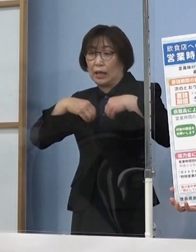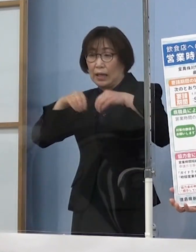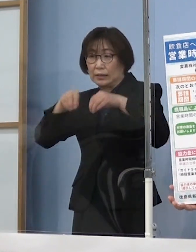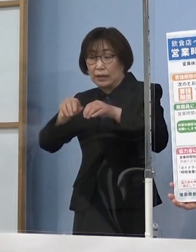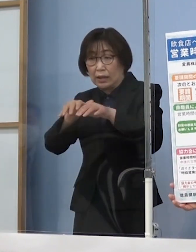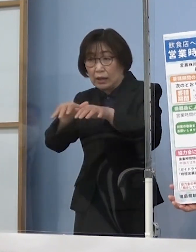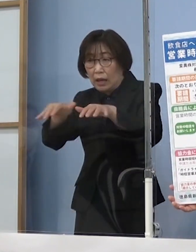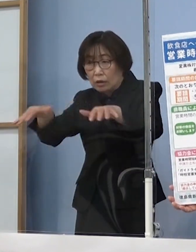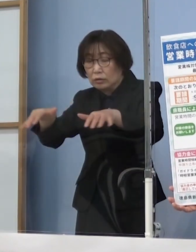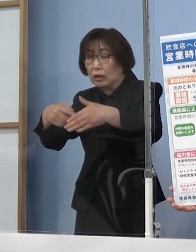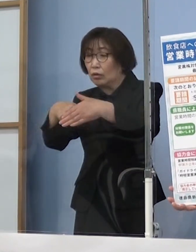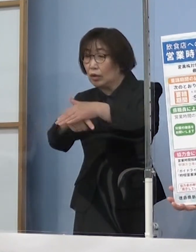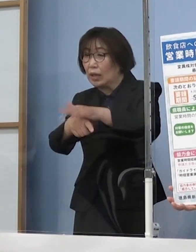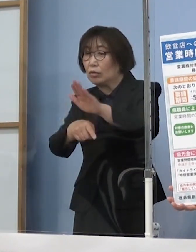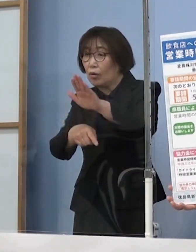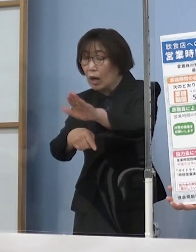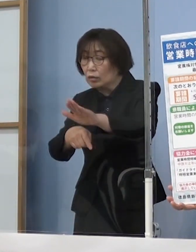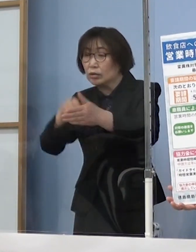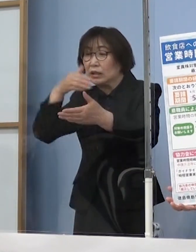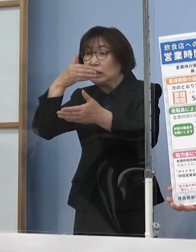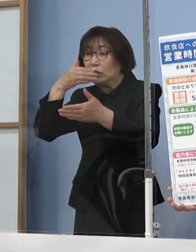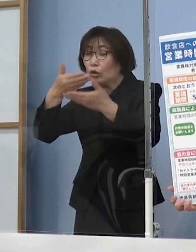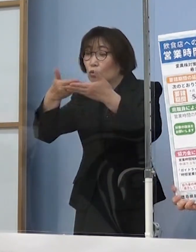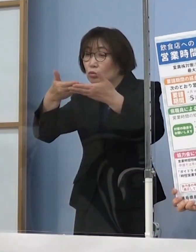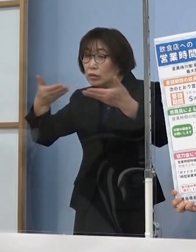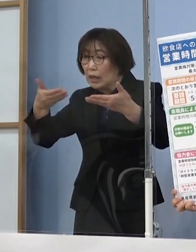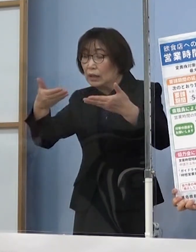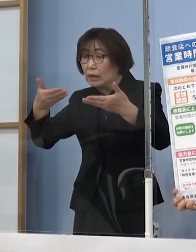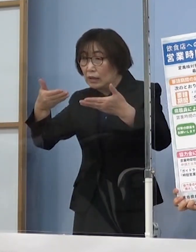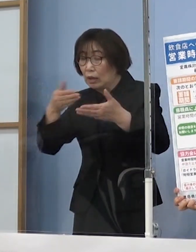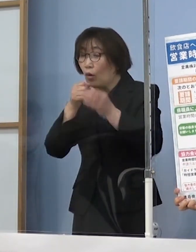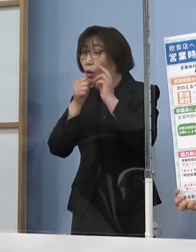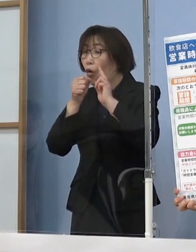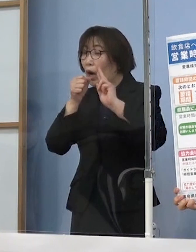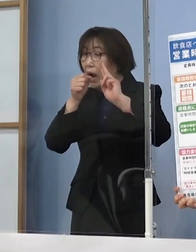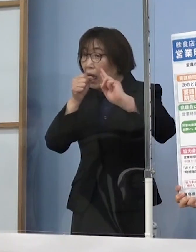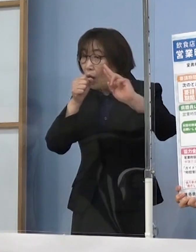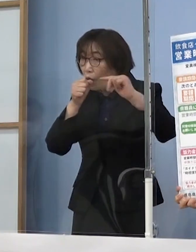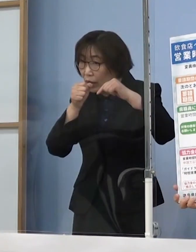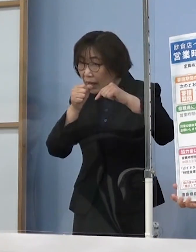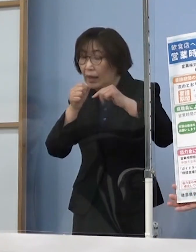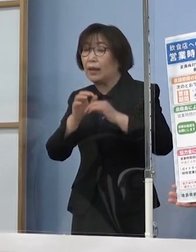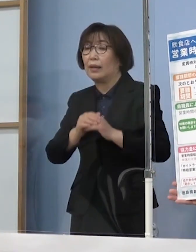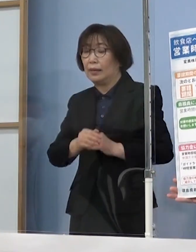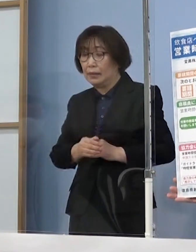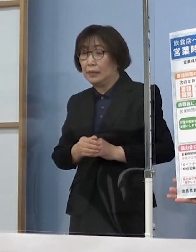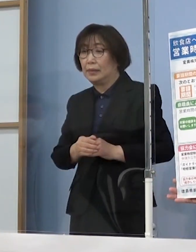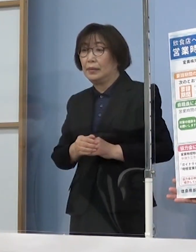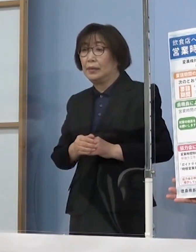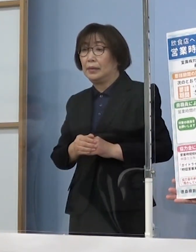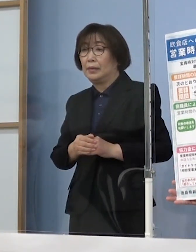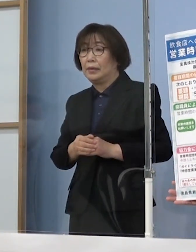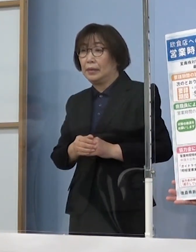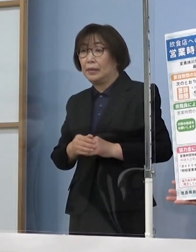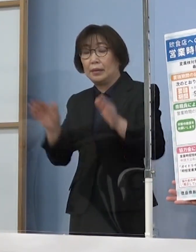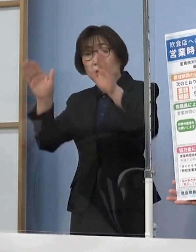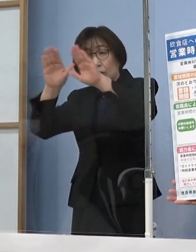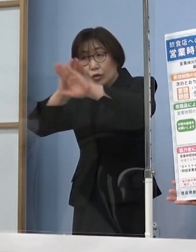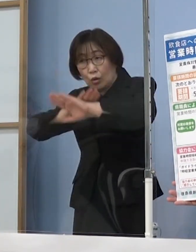る飲食店でのカラオケ、これは私もこの期間、夜